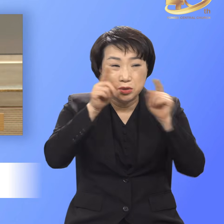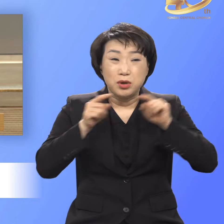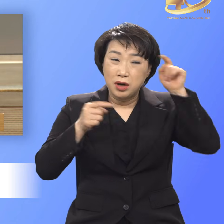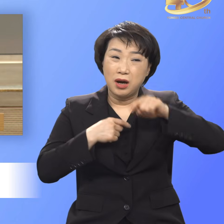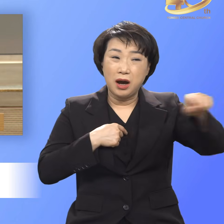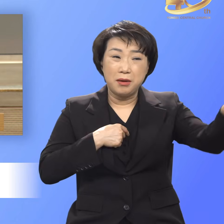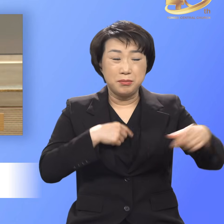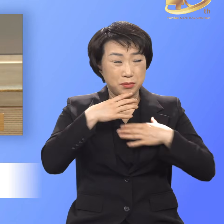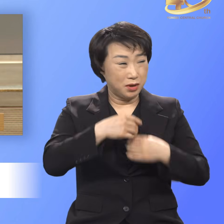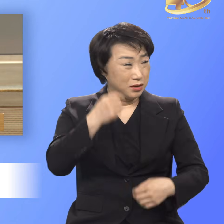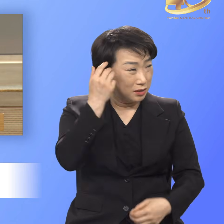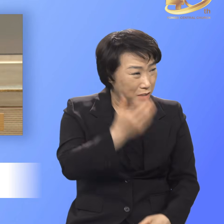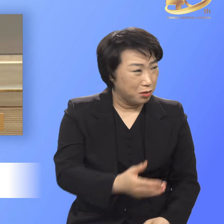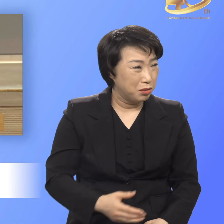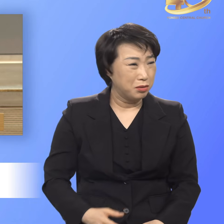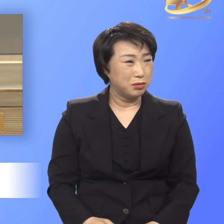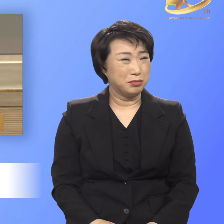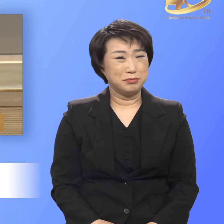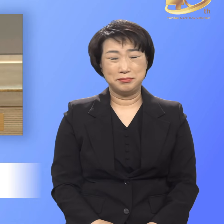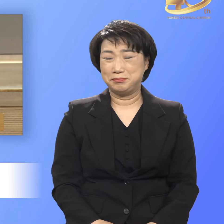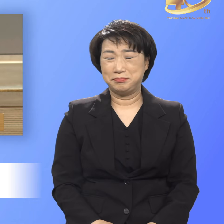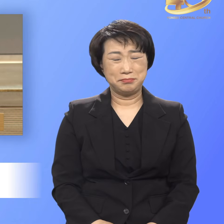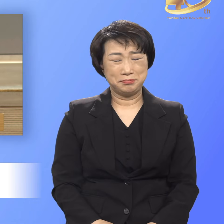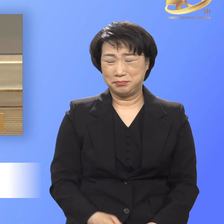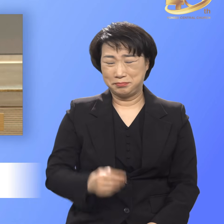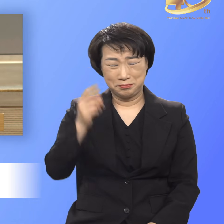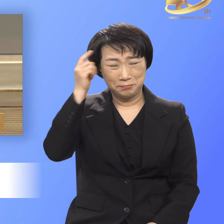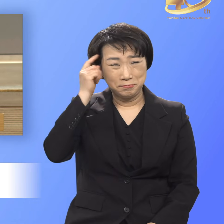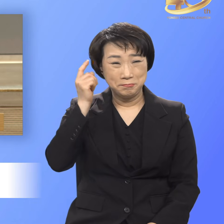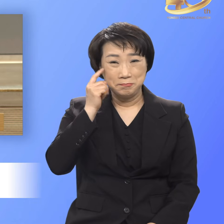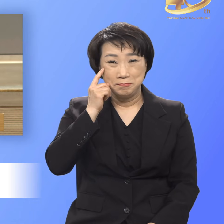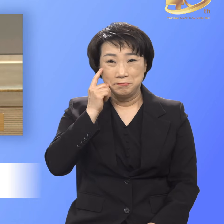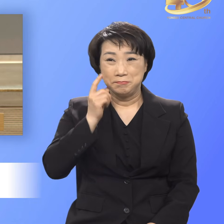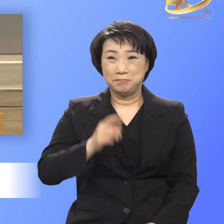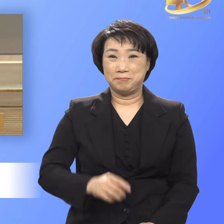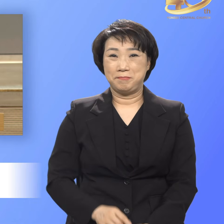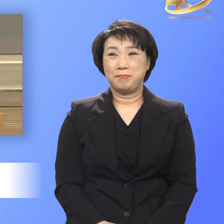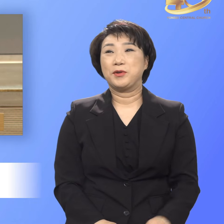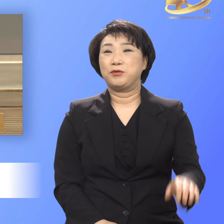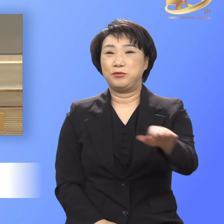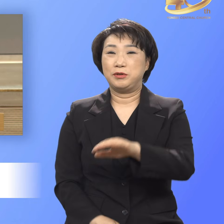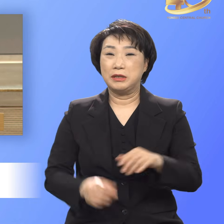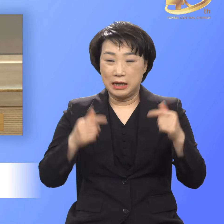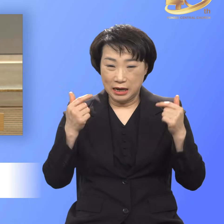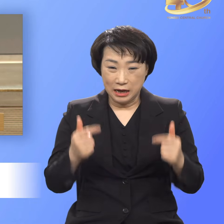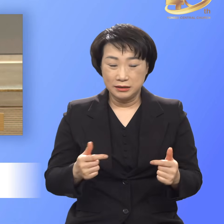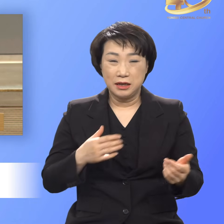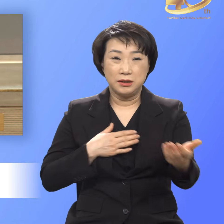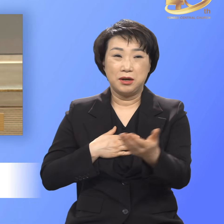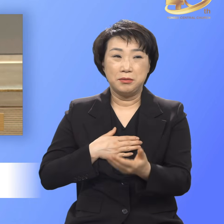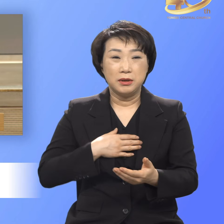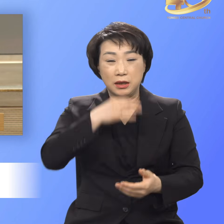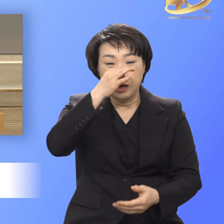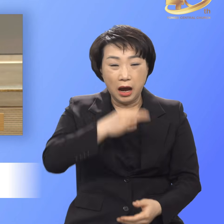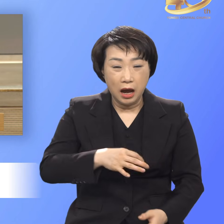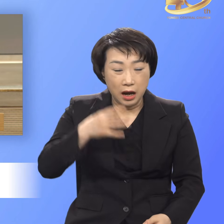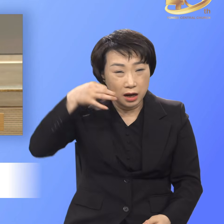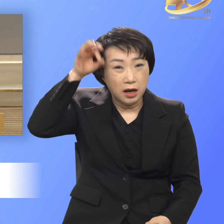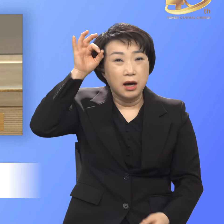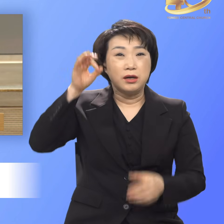편하냐? 그 말이야. 생각해보자. 우리는 항상 힘들다